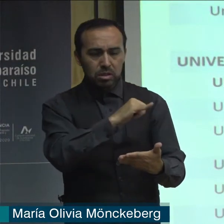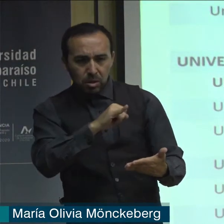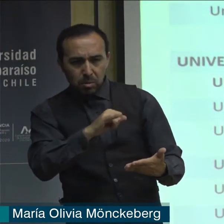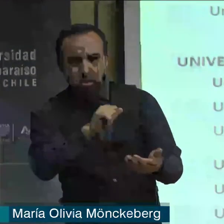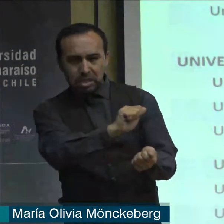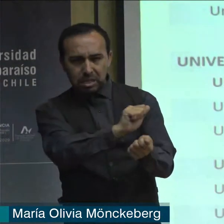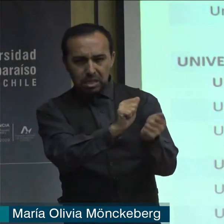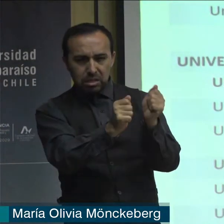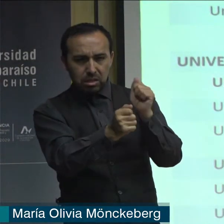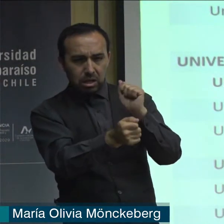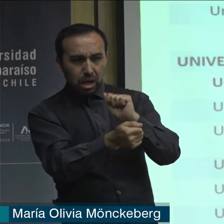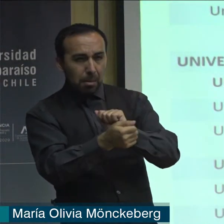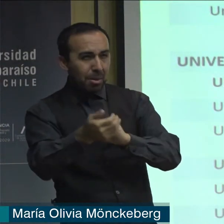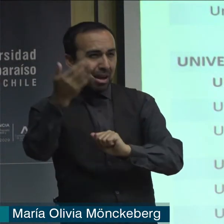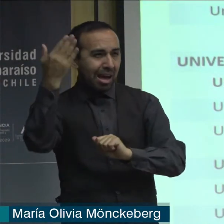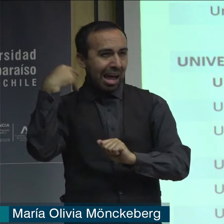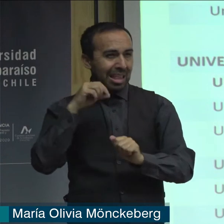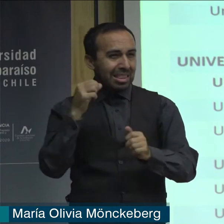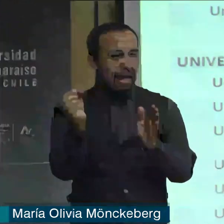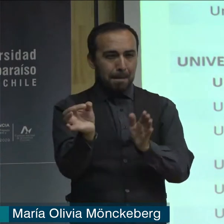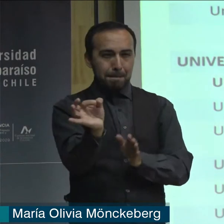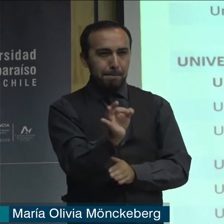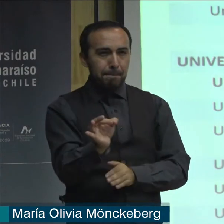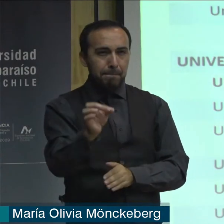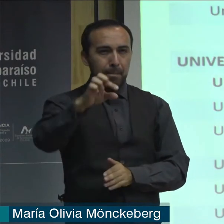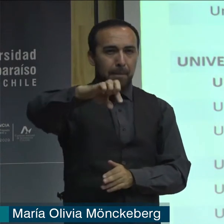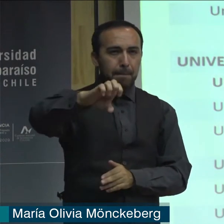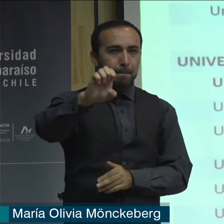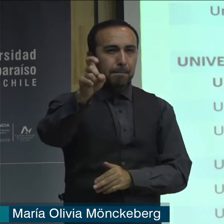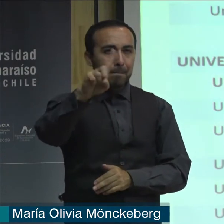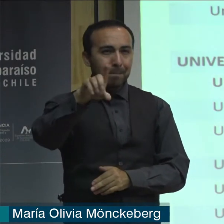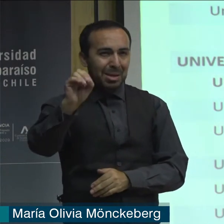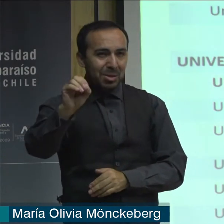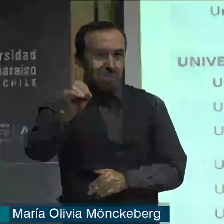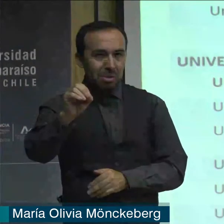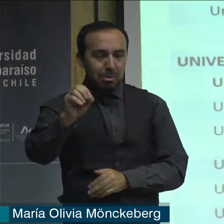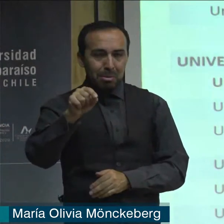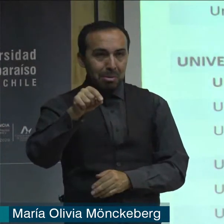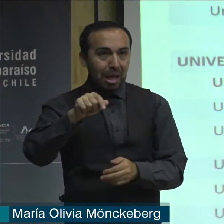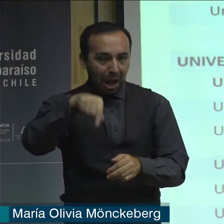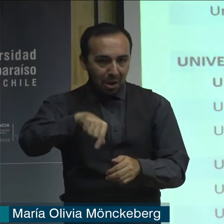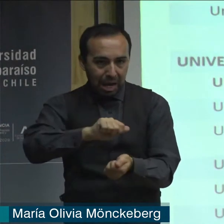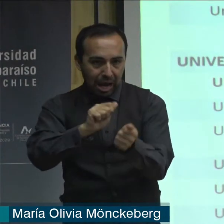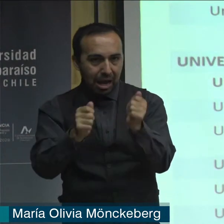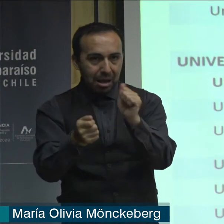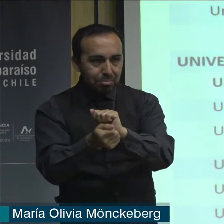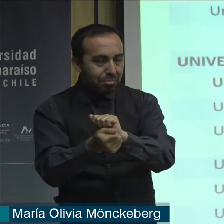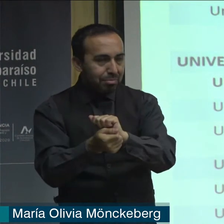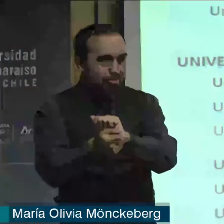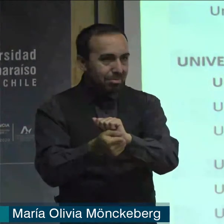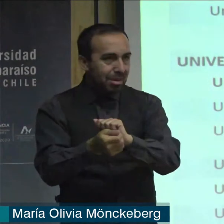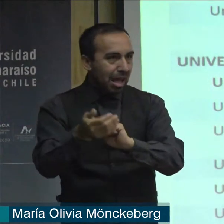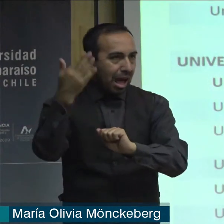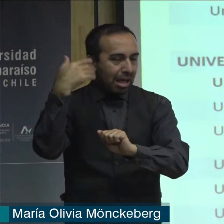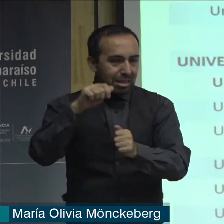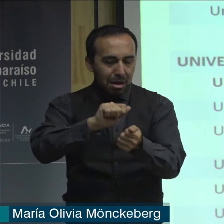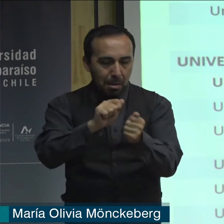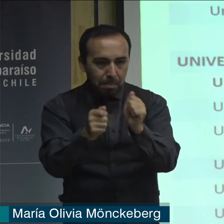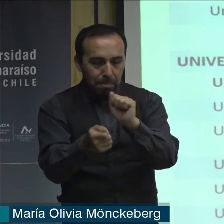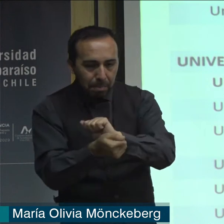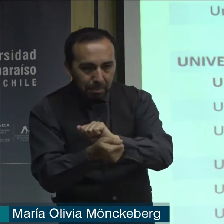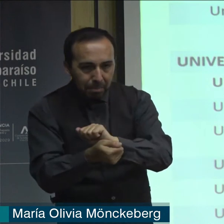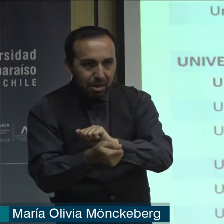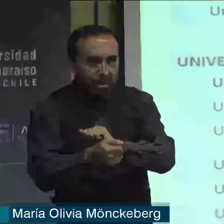de monedas porque había Cuba había que convertir en peso Pero eso no no lo puse por eso digo yo este este Power es absolutamente